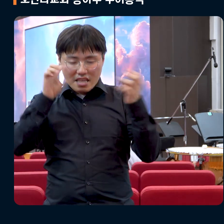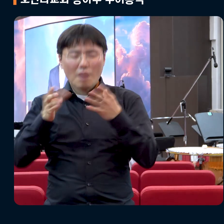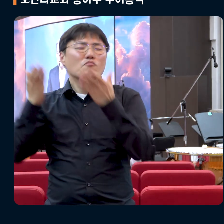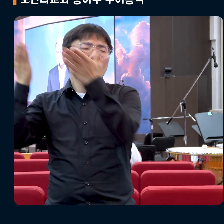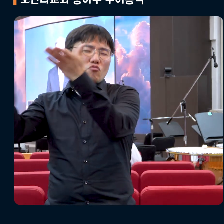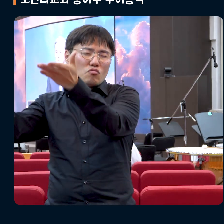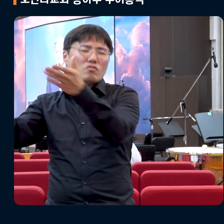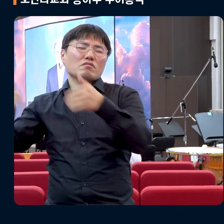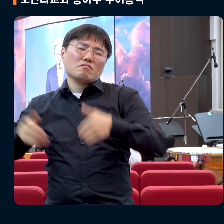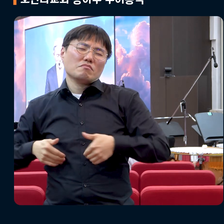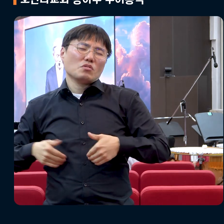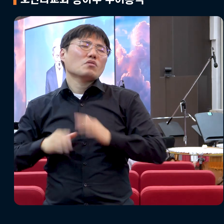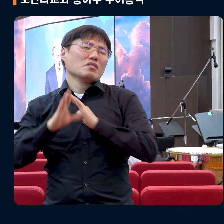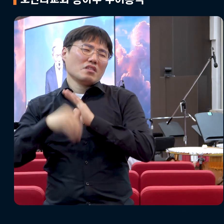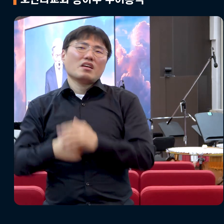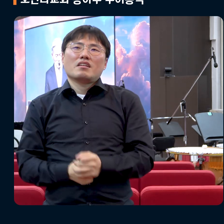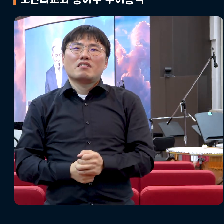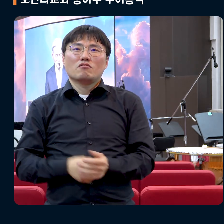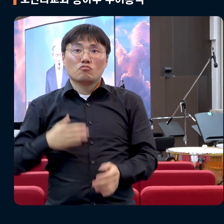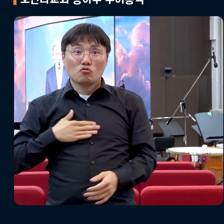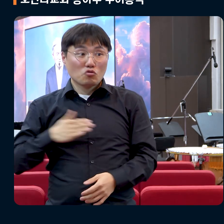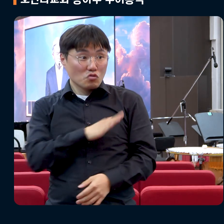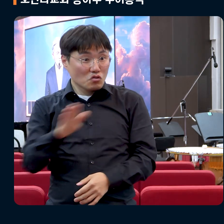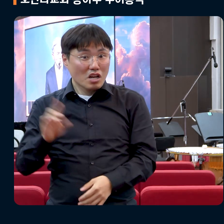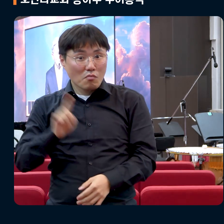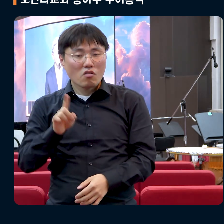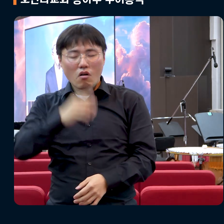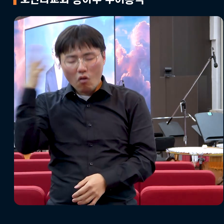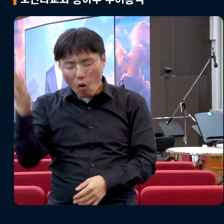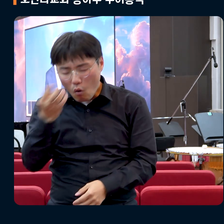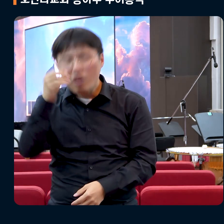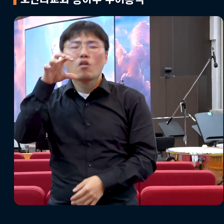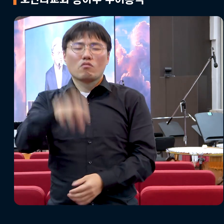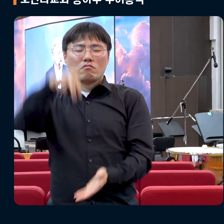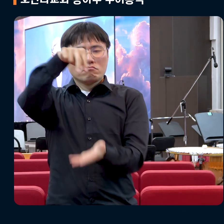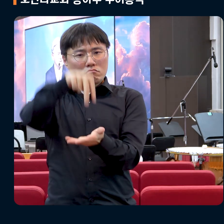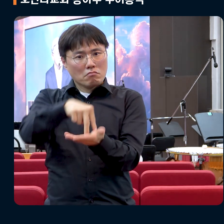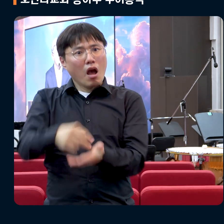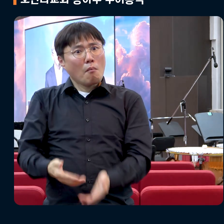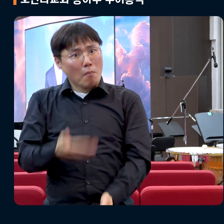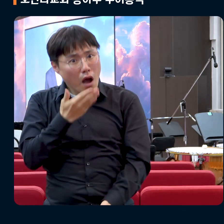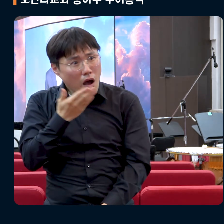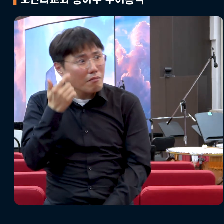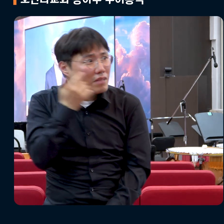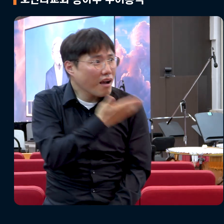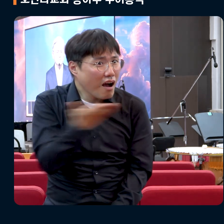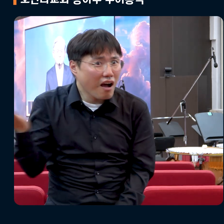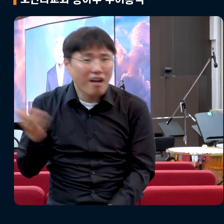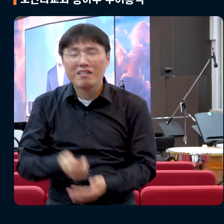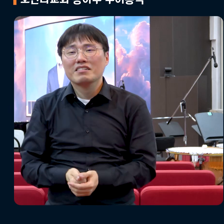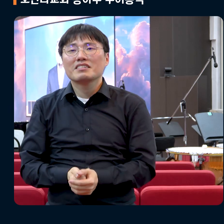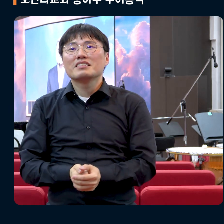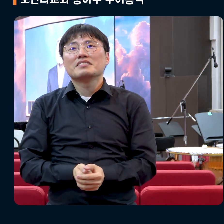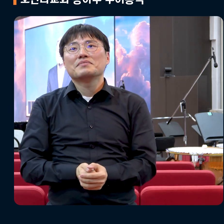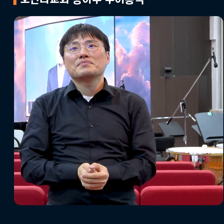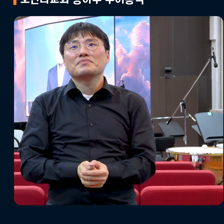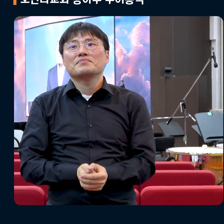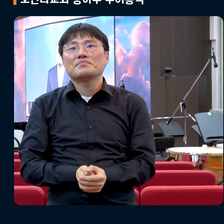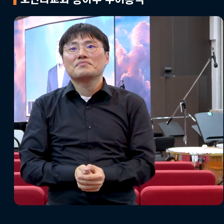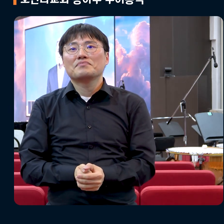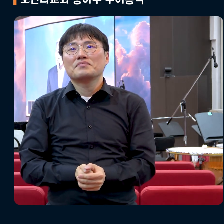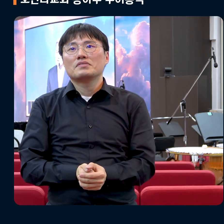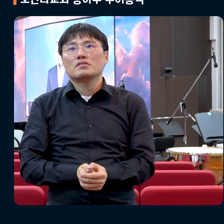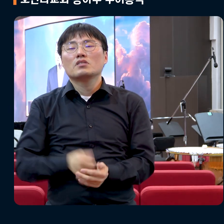우리의 대답을 하셔야 될 차례입니다. 우리는 그 거룩한 곳에 설 수가 있겠습니까?